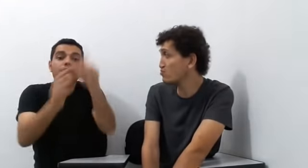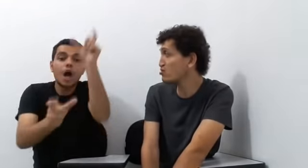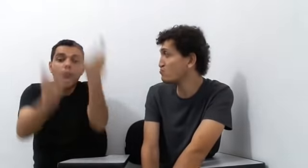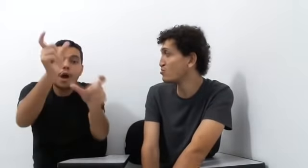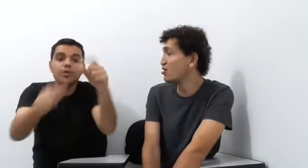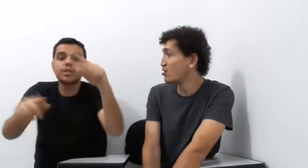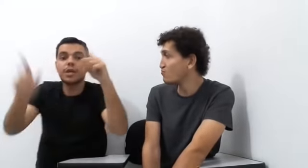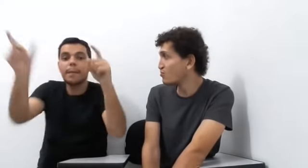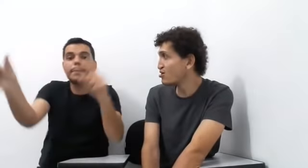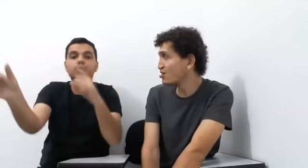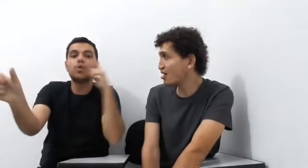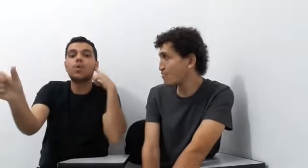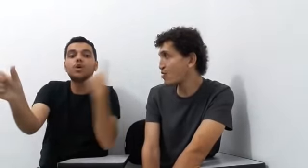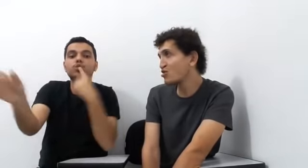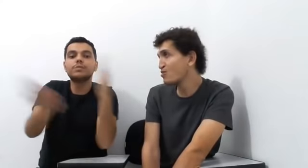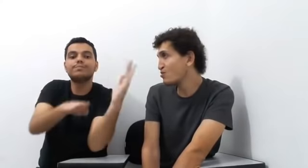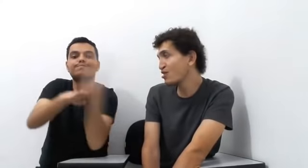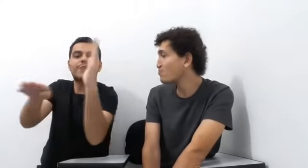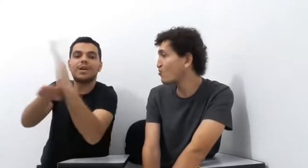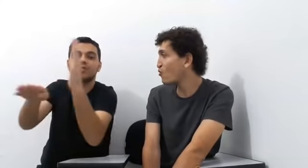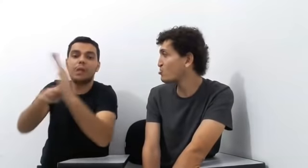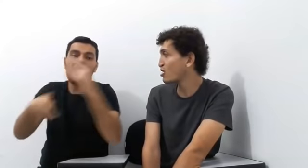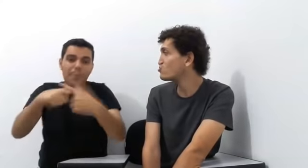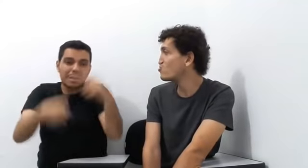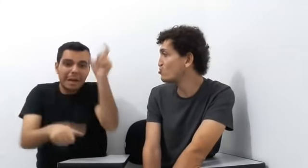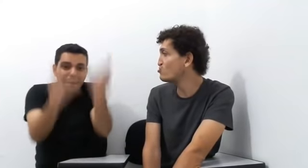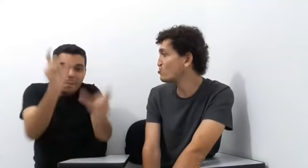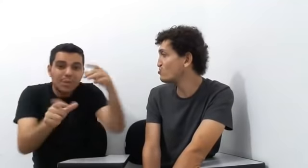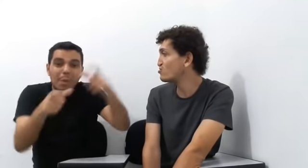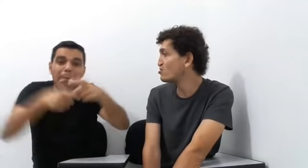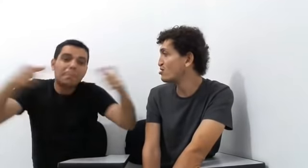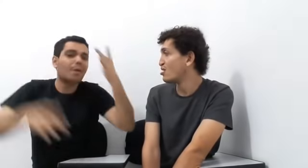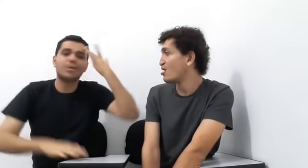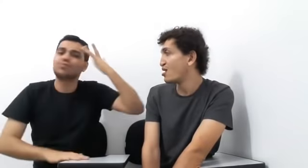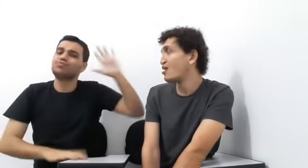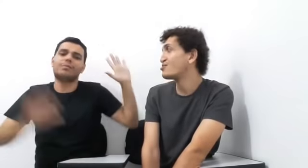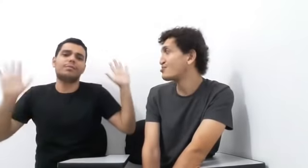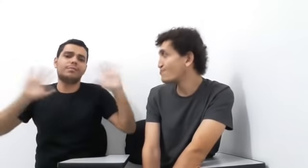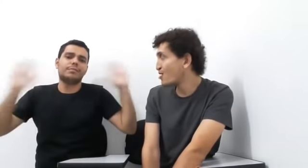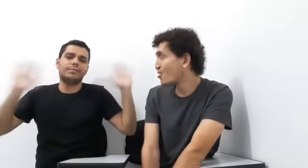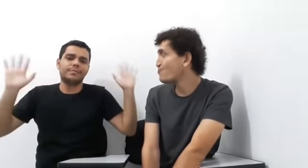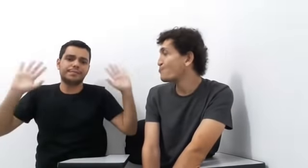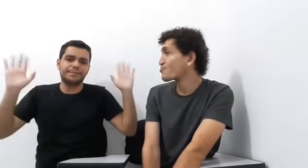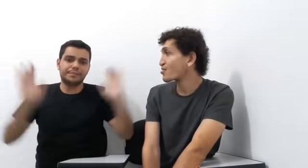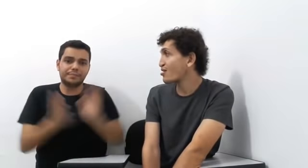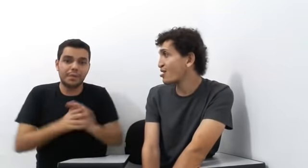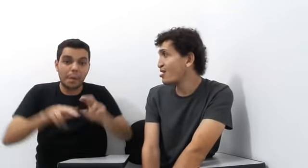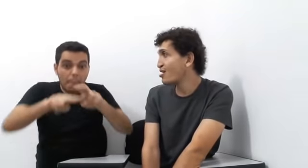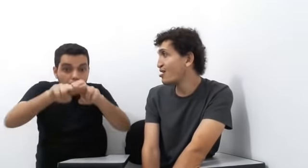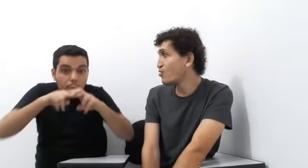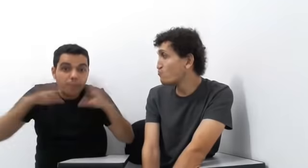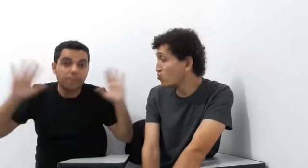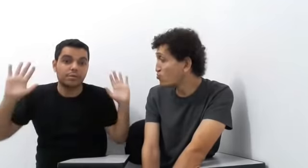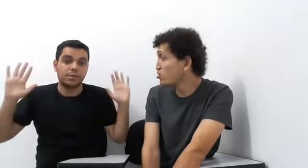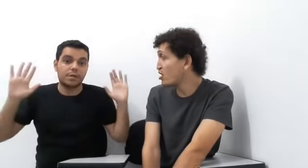mesmo. Porque a maioria não sabe como que ajuda o surdo. Então, meu curso é